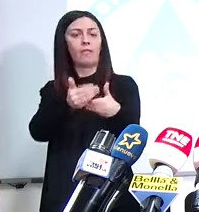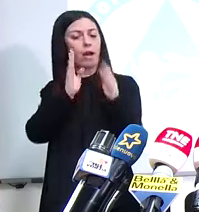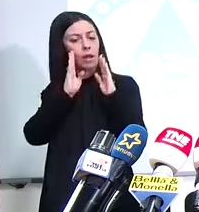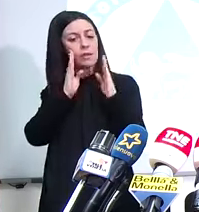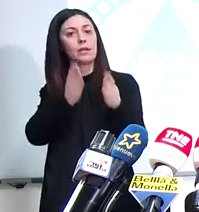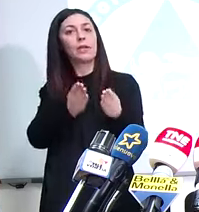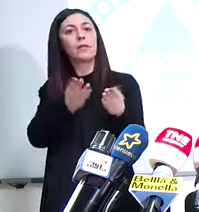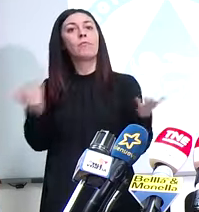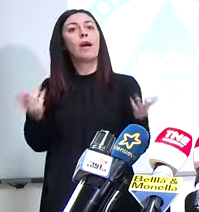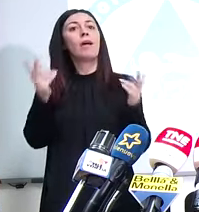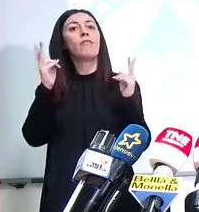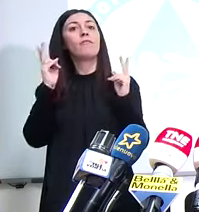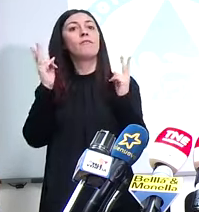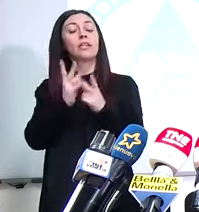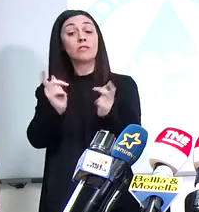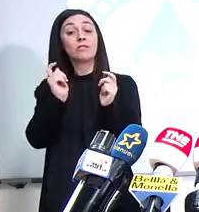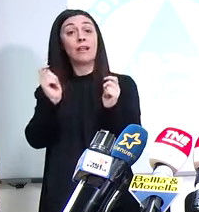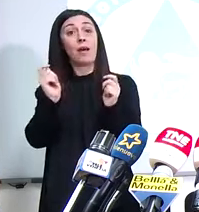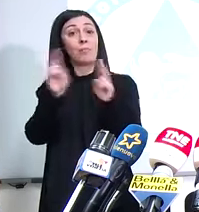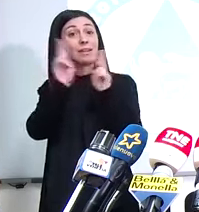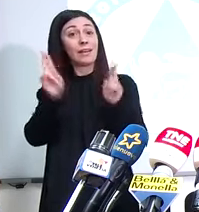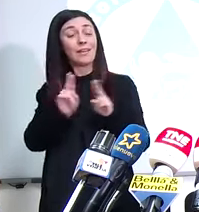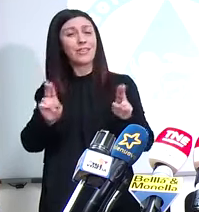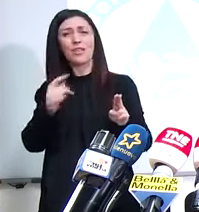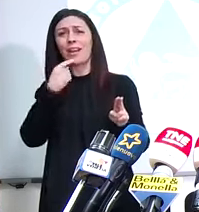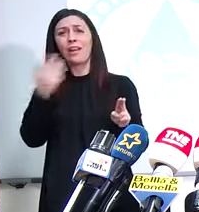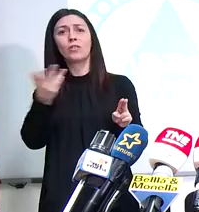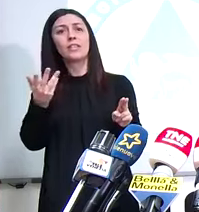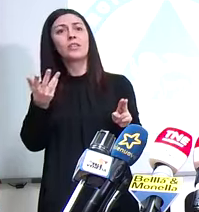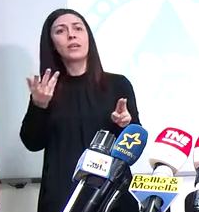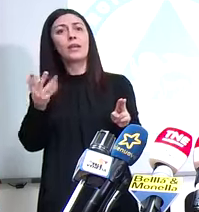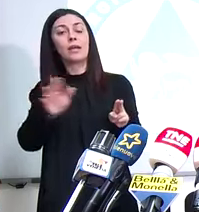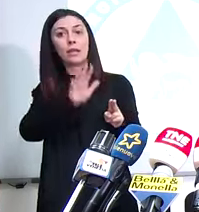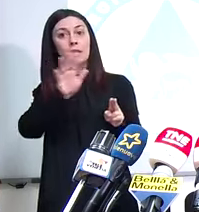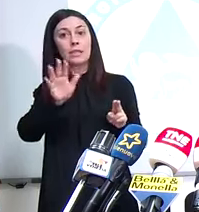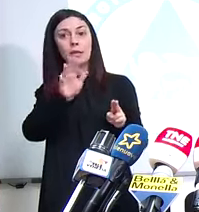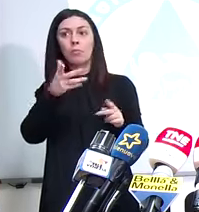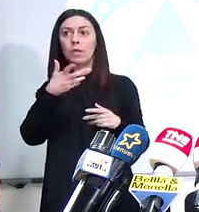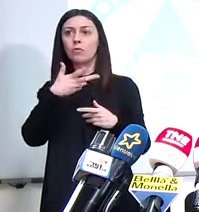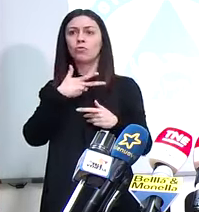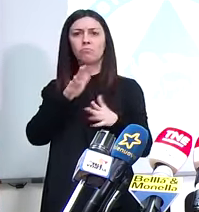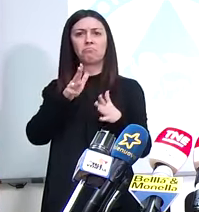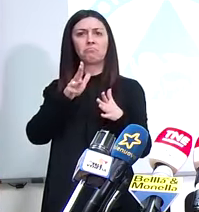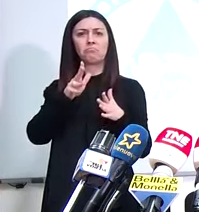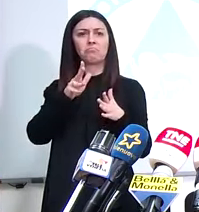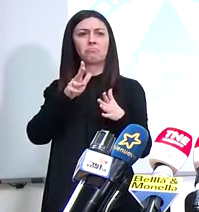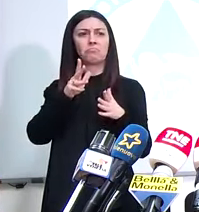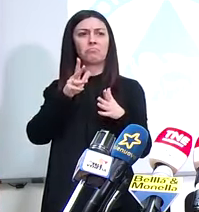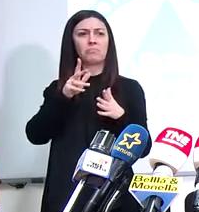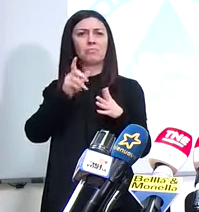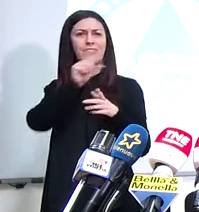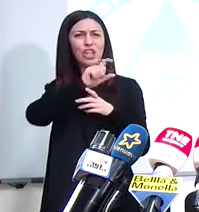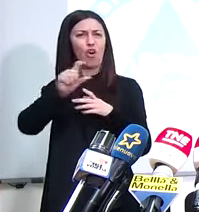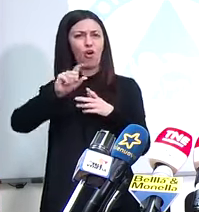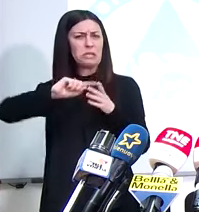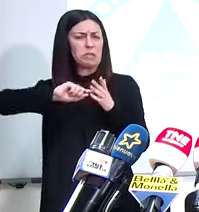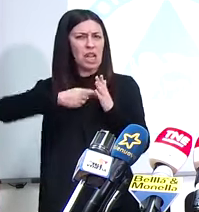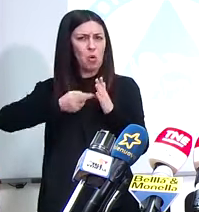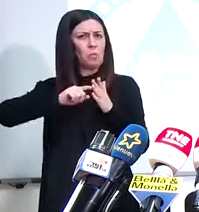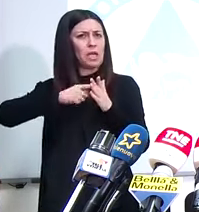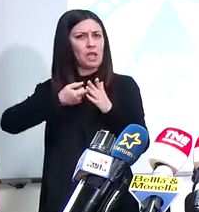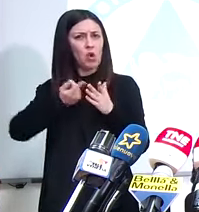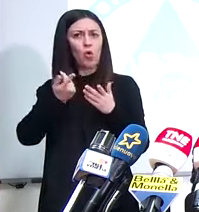missione deve aver capito che adesso sembra che ci sia uno sblocco di di milioni di dosi rispetto a quello previsto che immagino